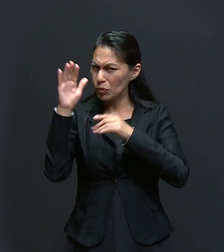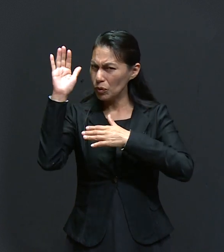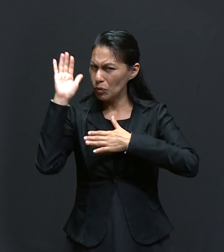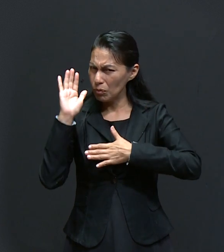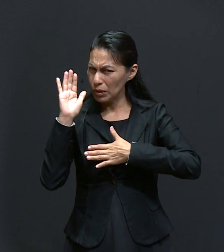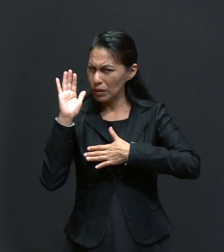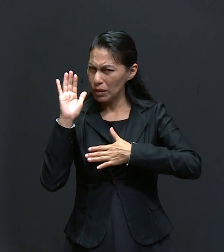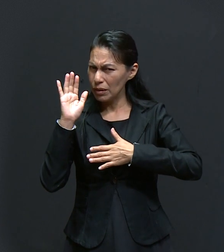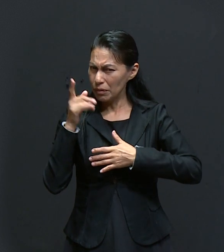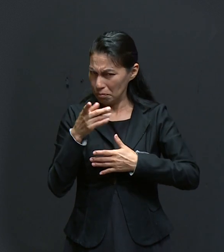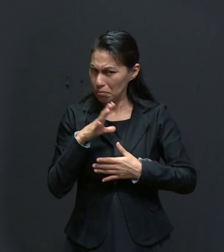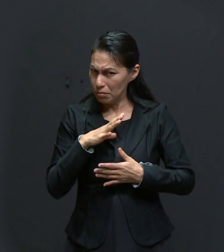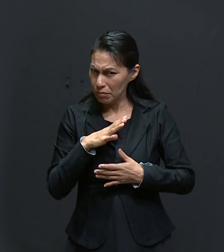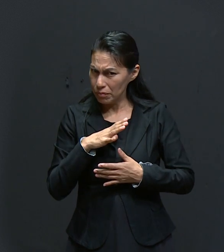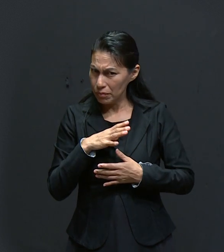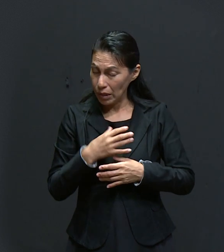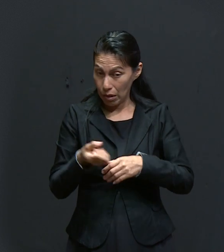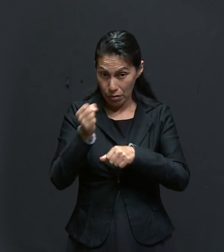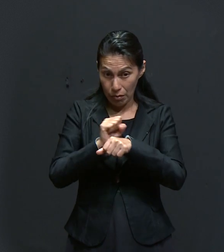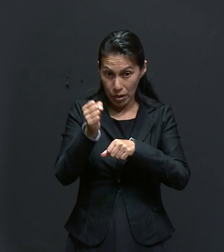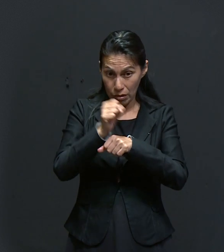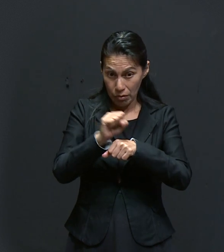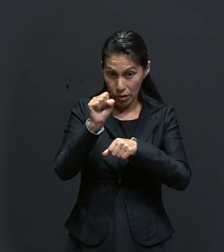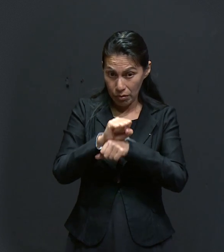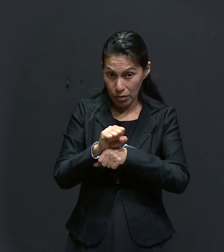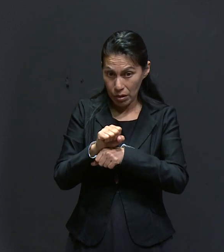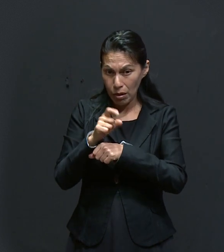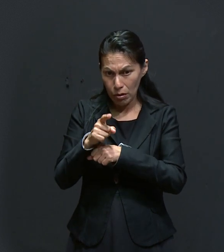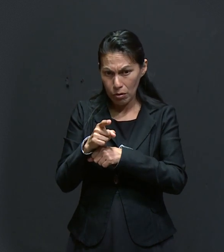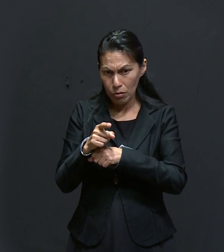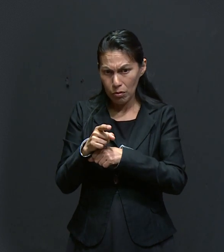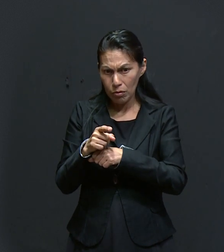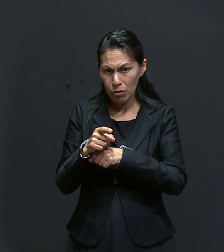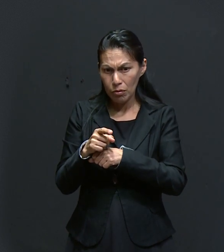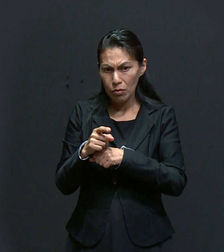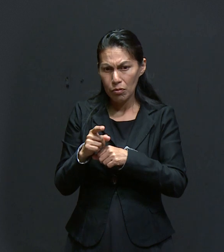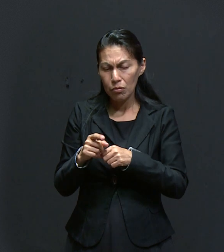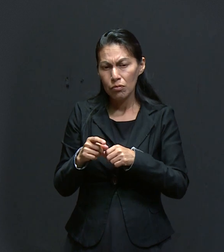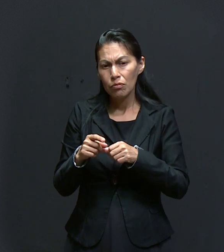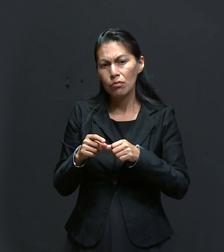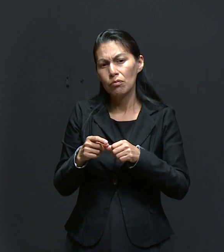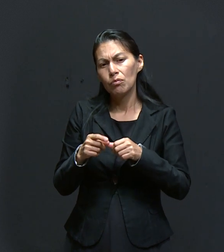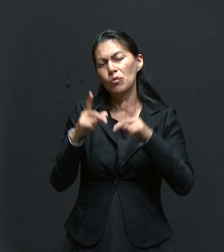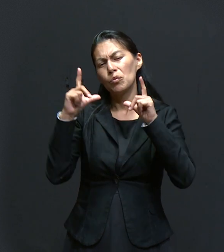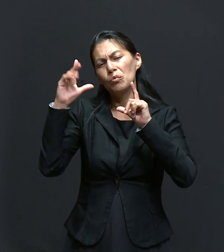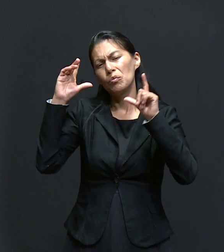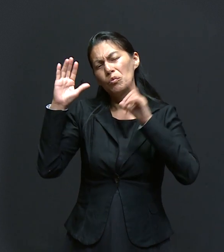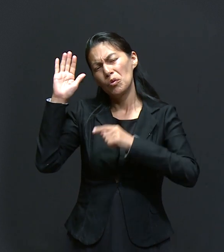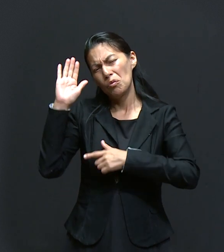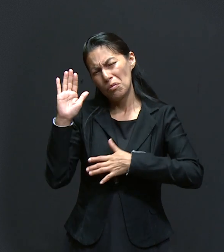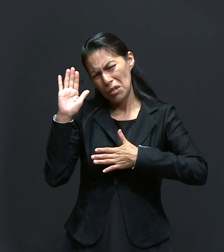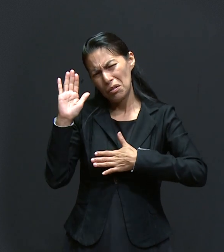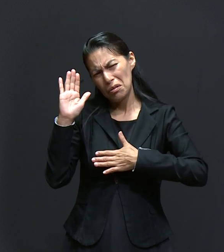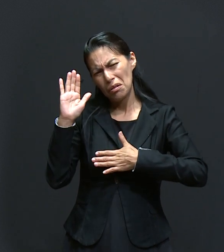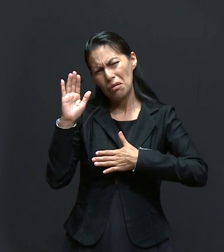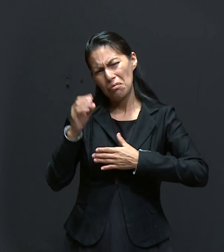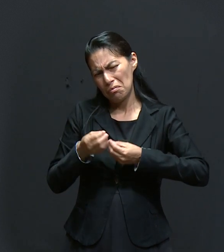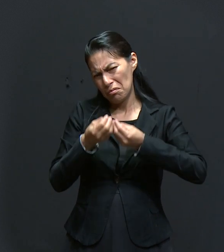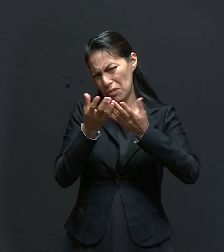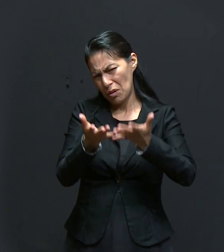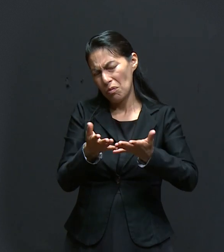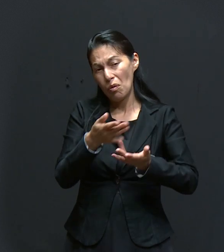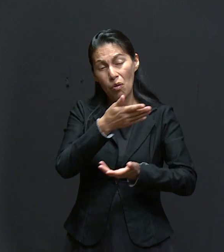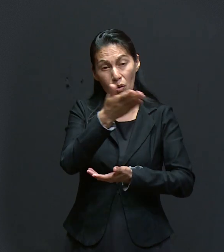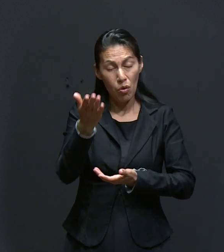tú tienes una promesa cada semana dejamos una promesa para que meditemos para que pensemos